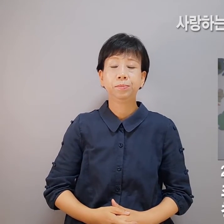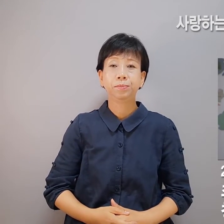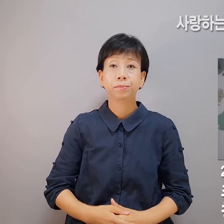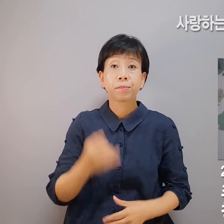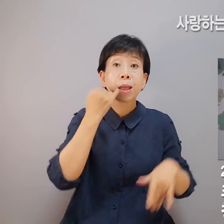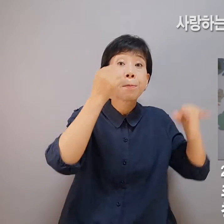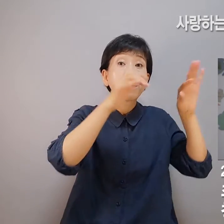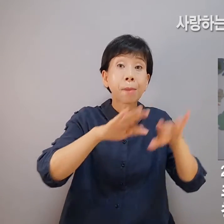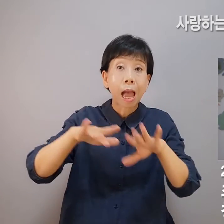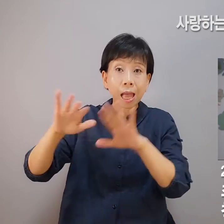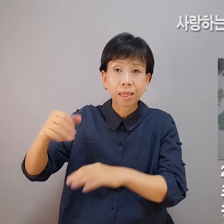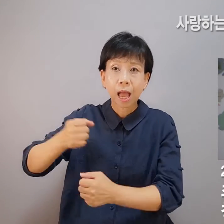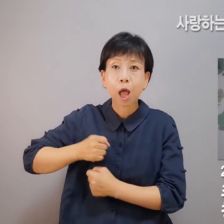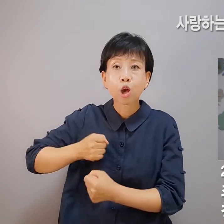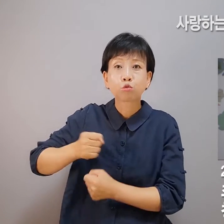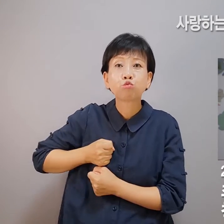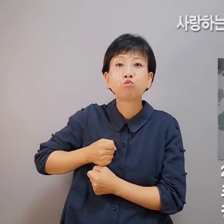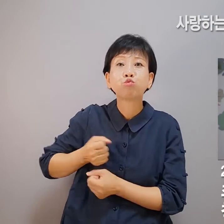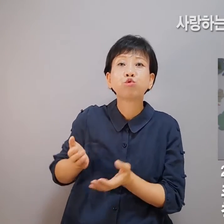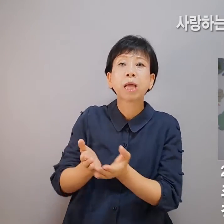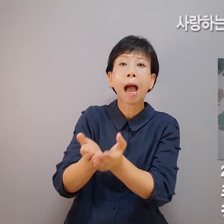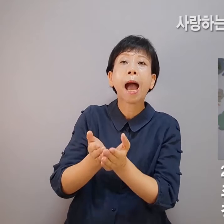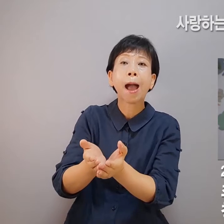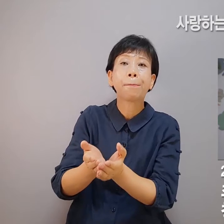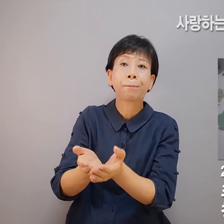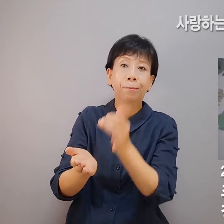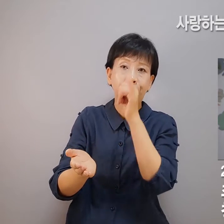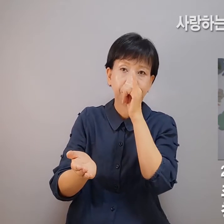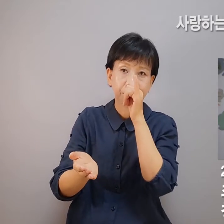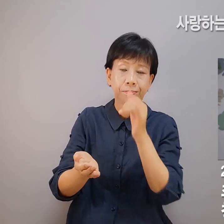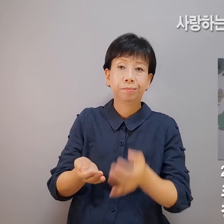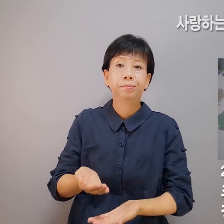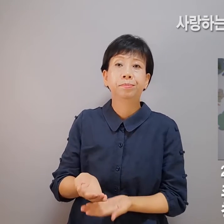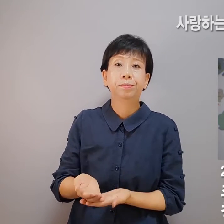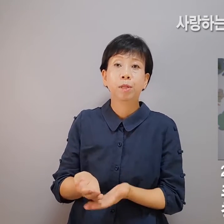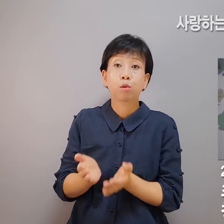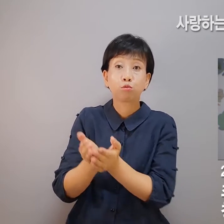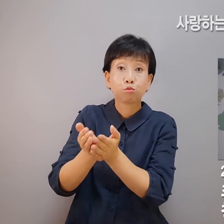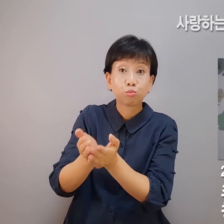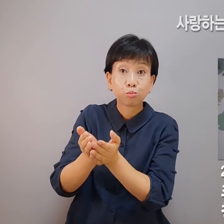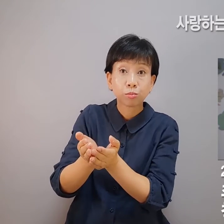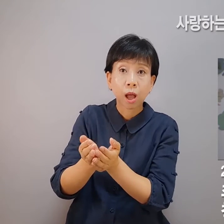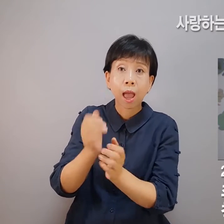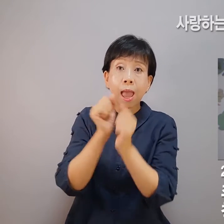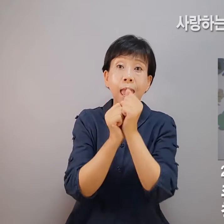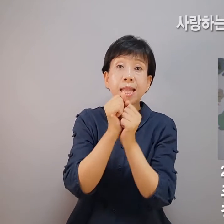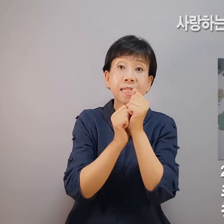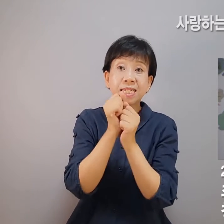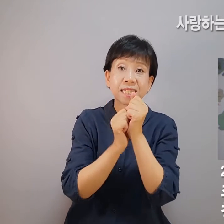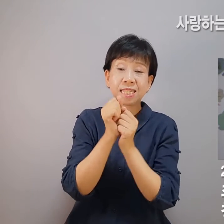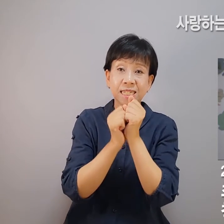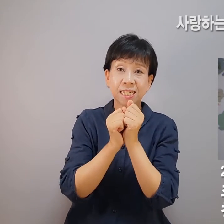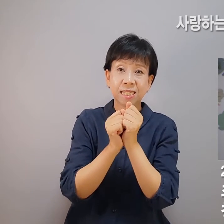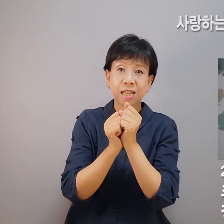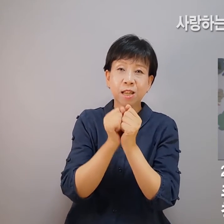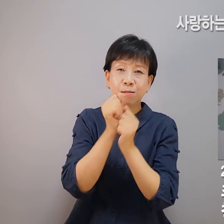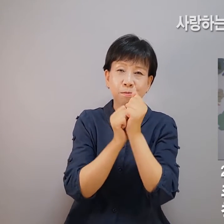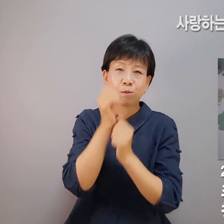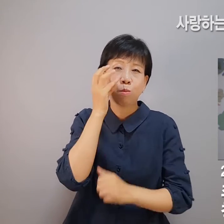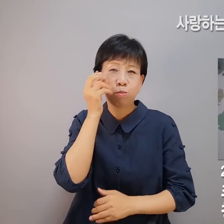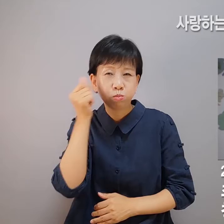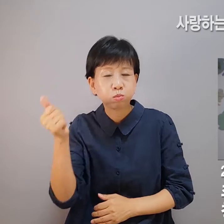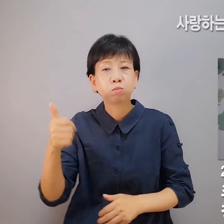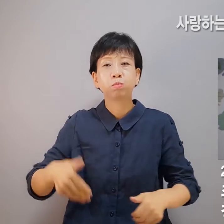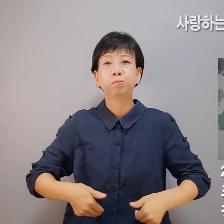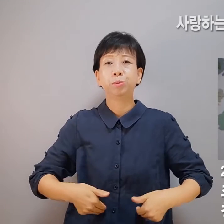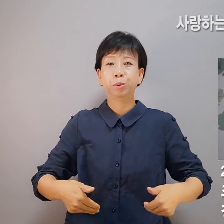바다에 군함이 있는데요. 이 군함이 엔진이 건강하게 잘 움직여야 돼요.